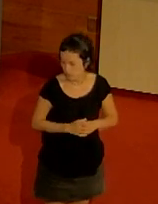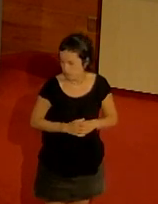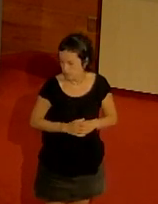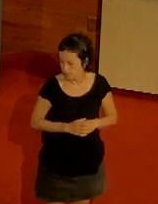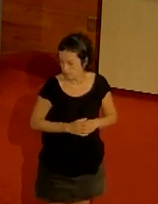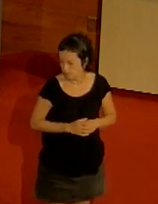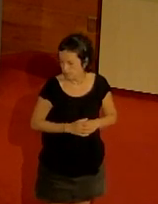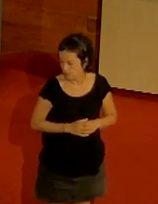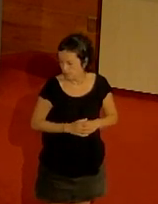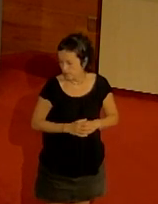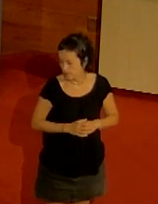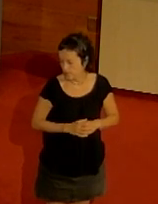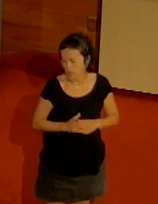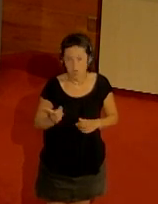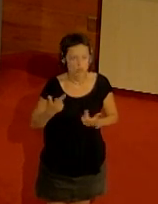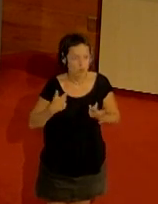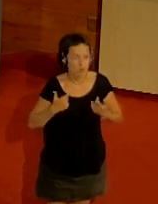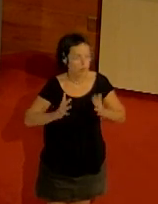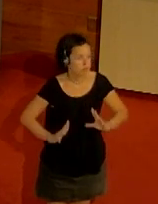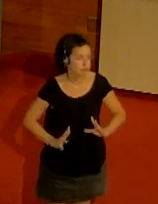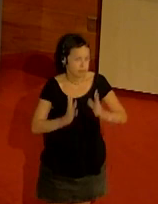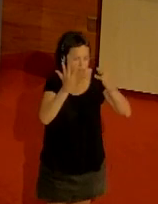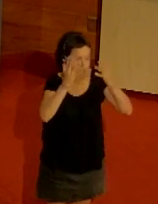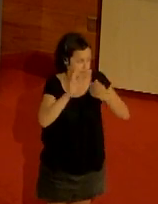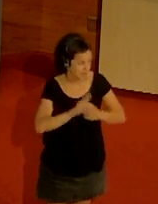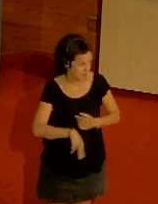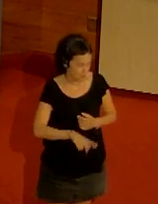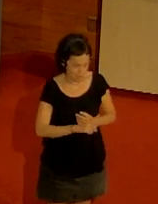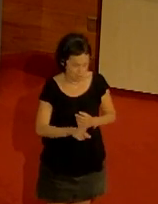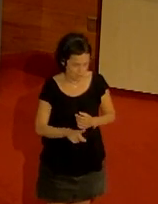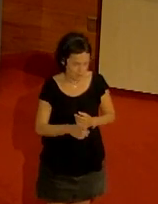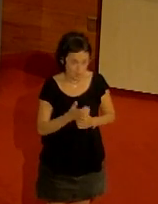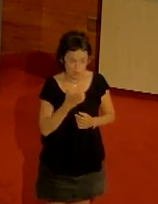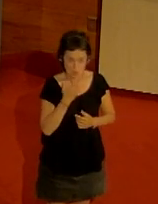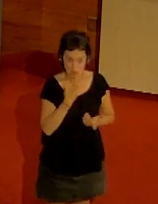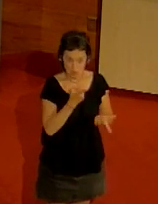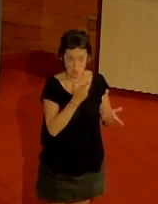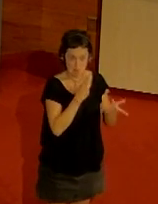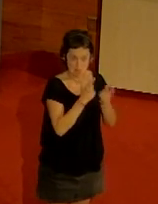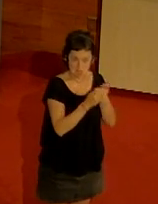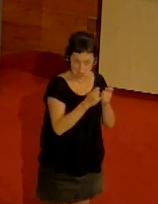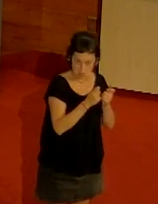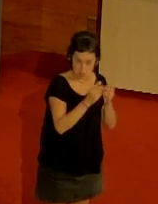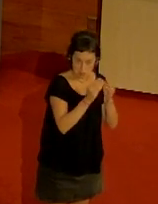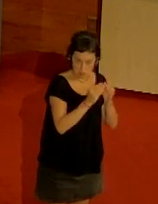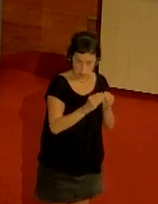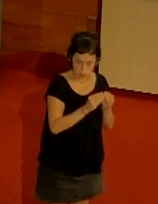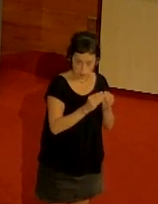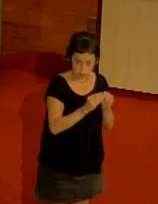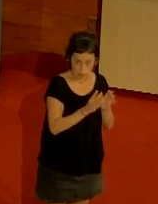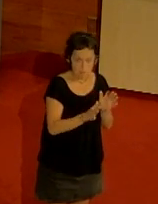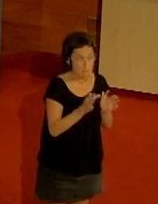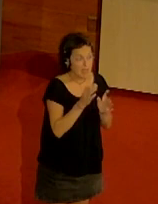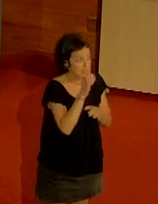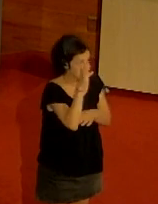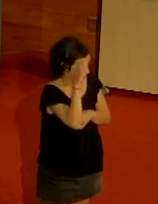Realmente esto no es nada revolucionario porque en cuanto haces varias entrevistas y escuchas, que es otra, esto es lo que tenemos